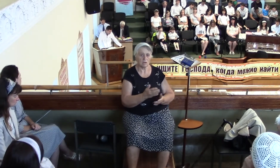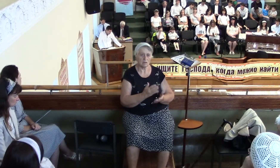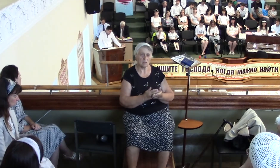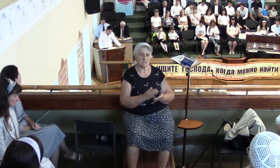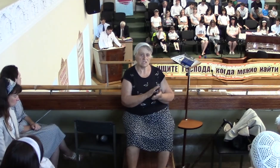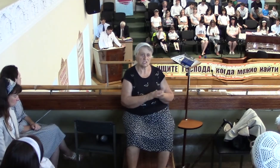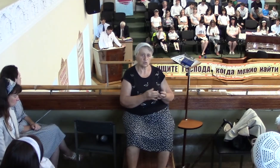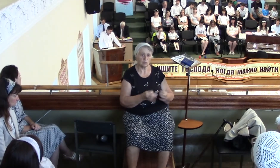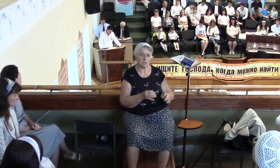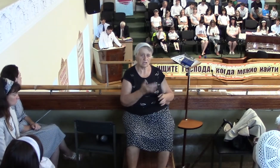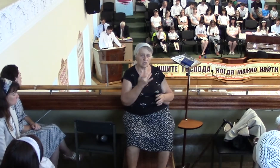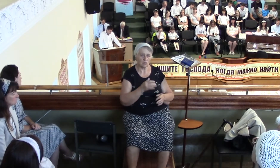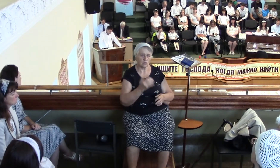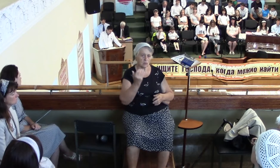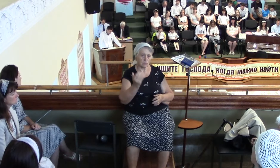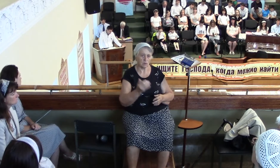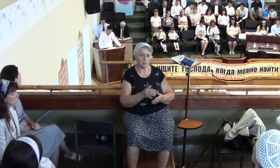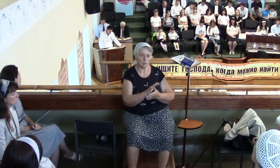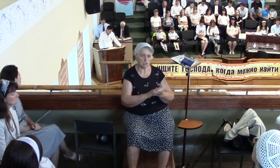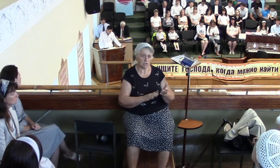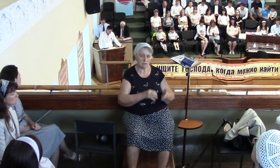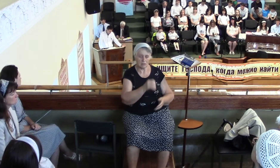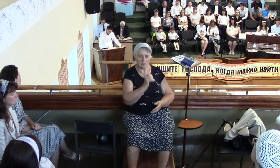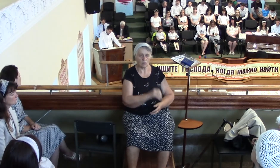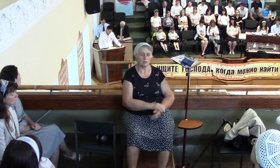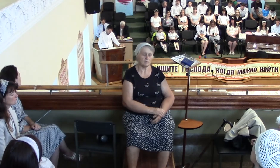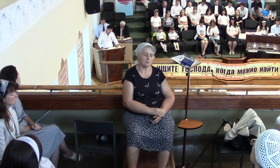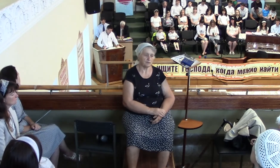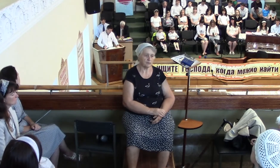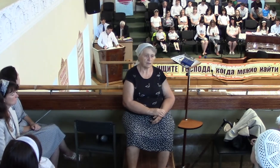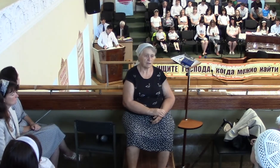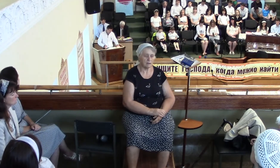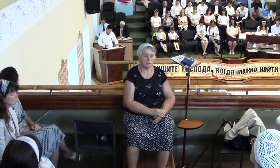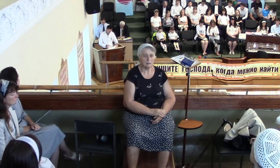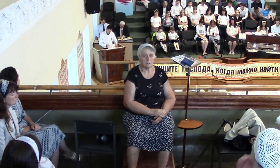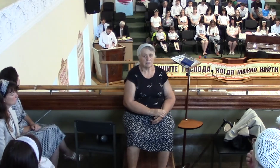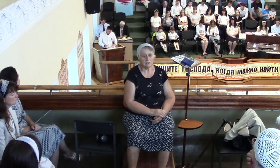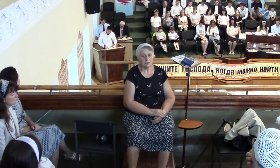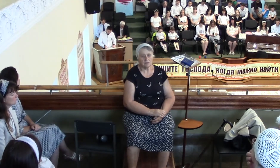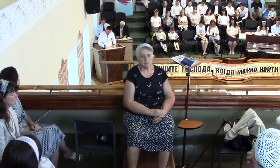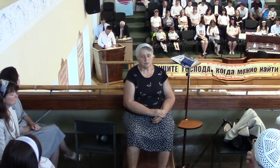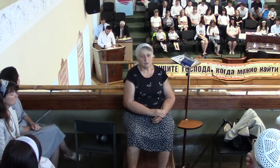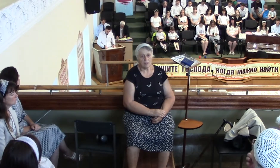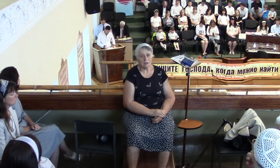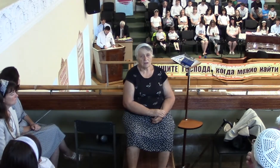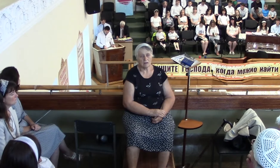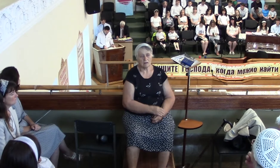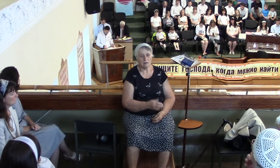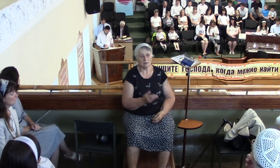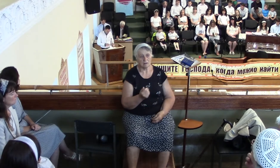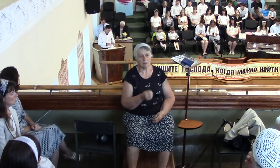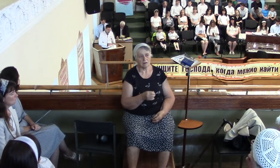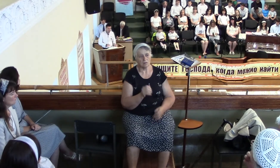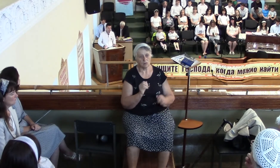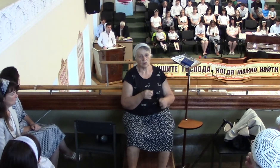имеем искупление кровью Его, прощение грехов». До этого стиха. В действительности можно было бы